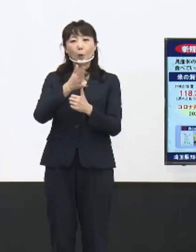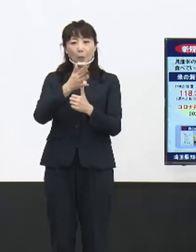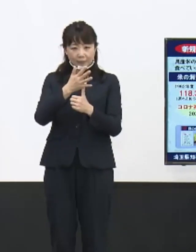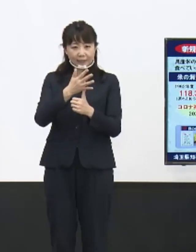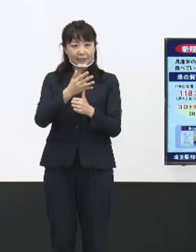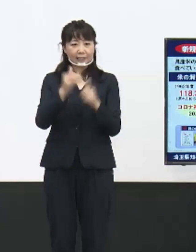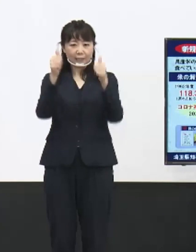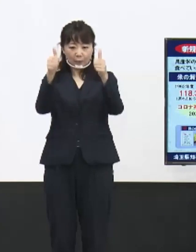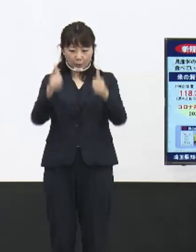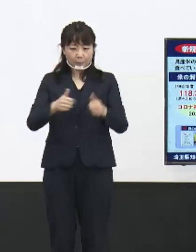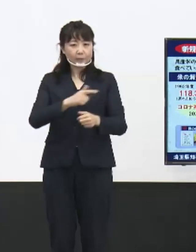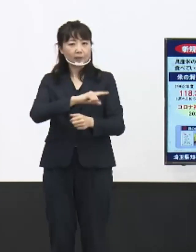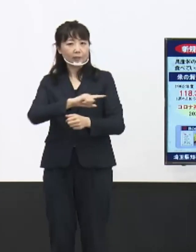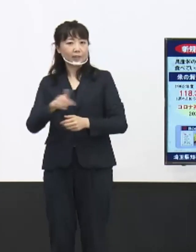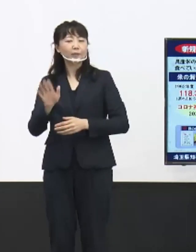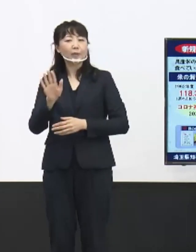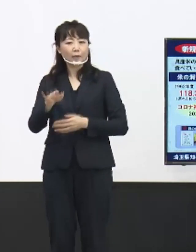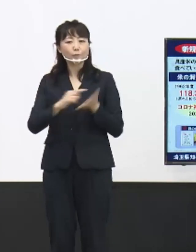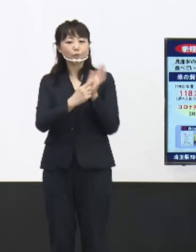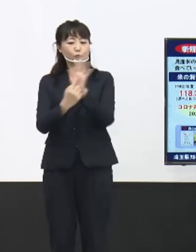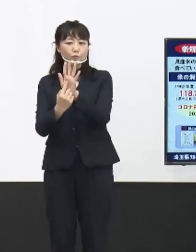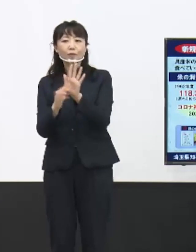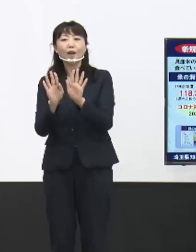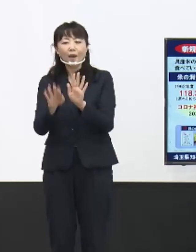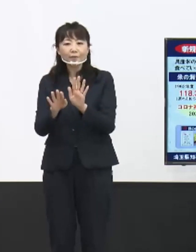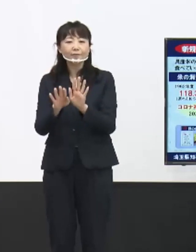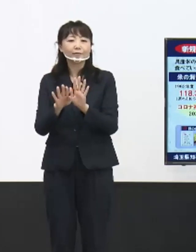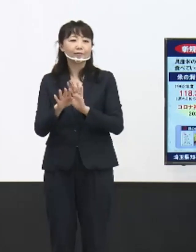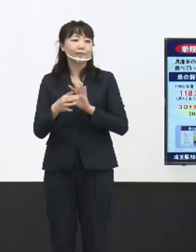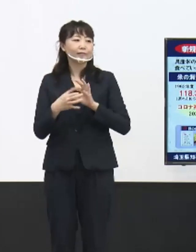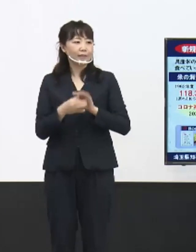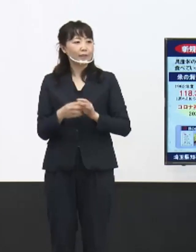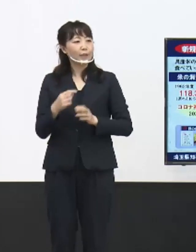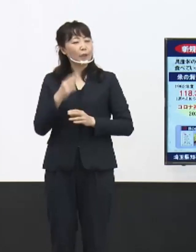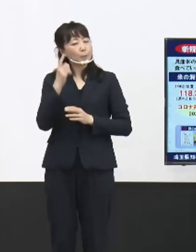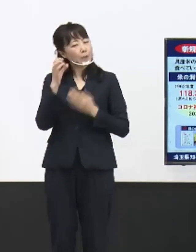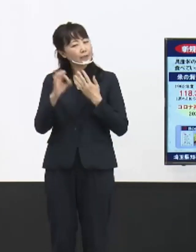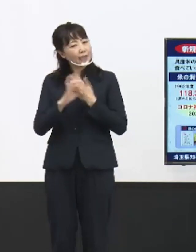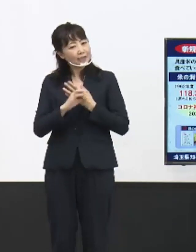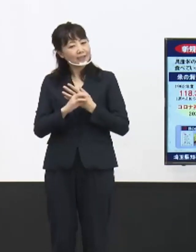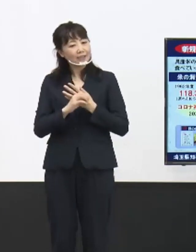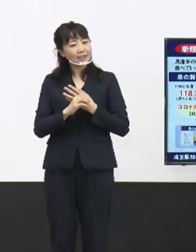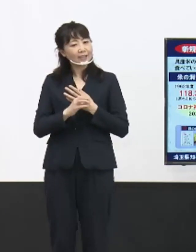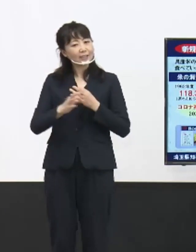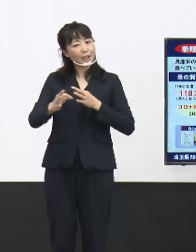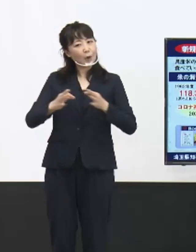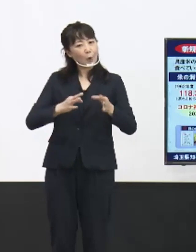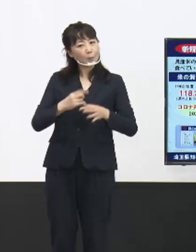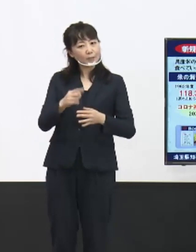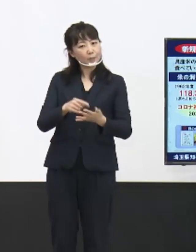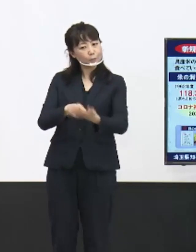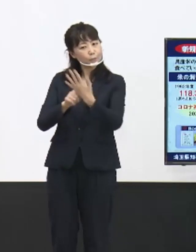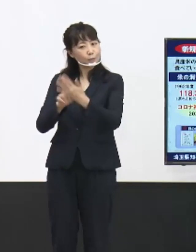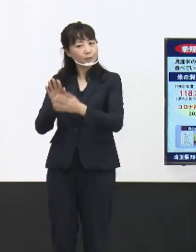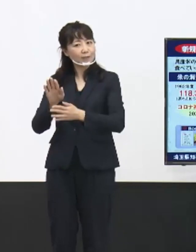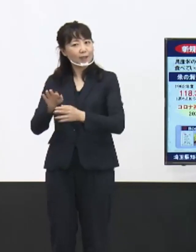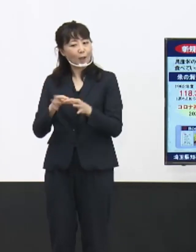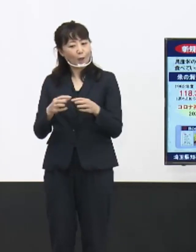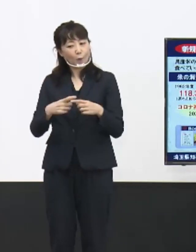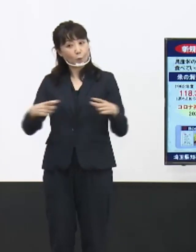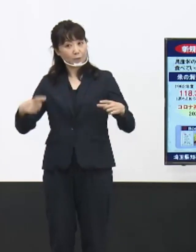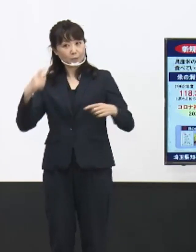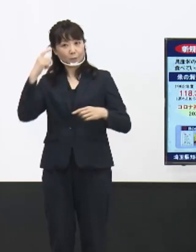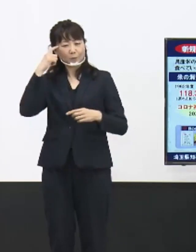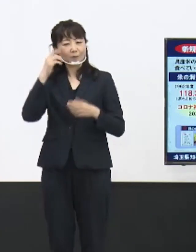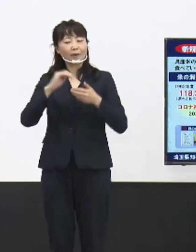してアピールを予定しています。行きつけのお店も、もしかするとそういったポップが立つかもしれません。取り扱いがあるかもしれないので